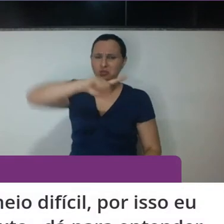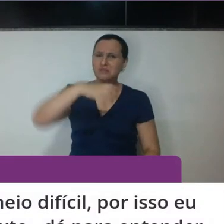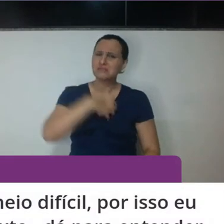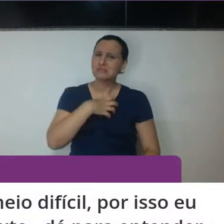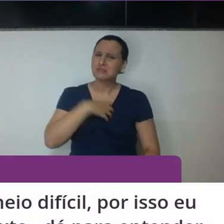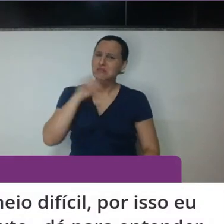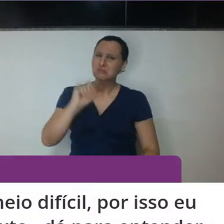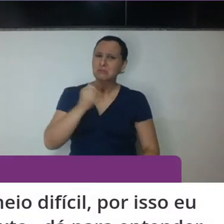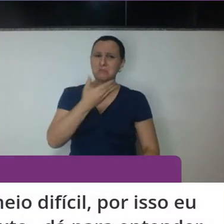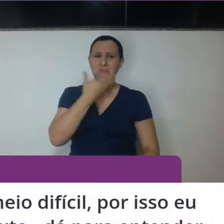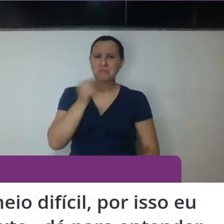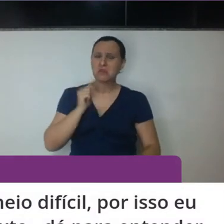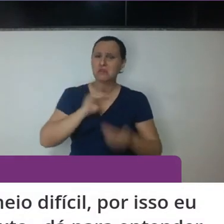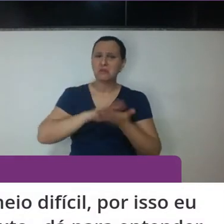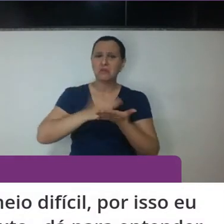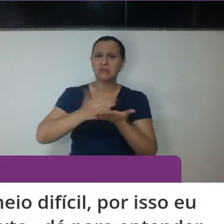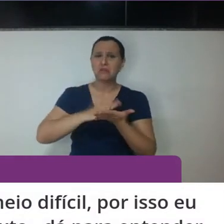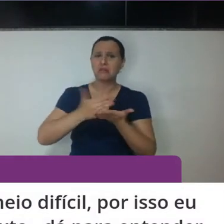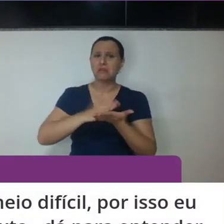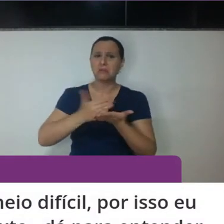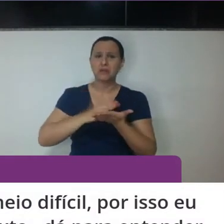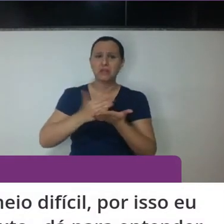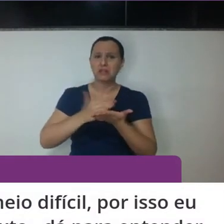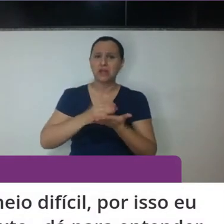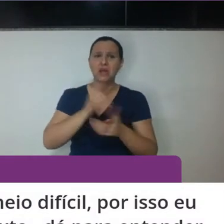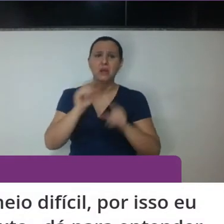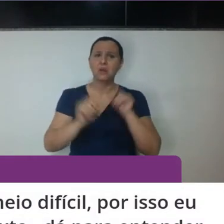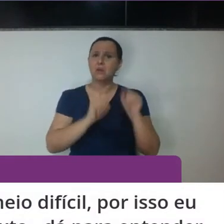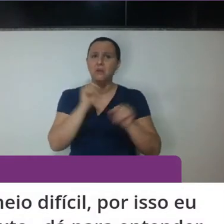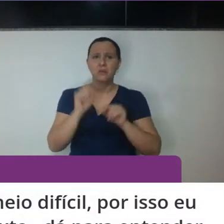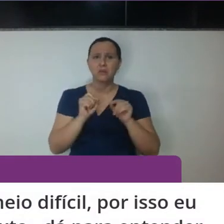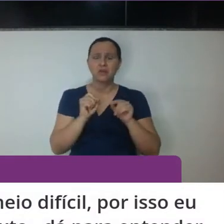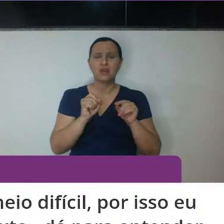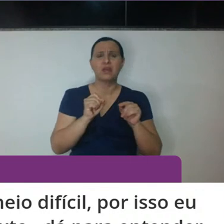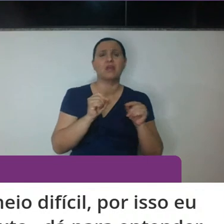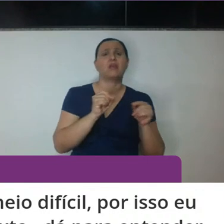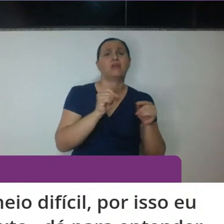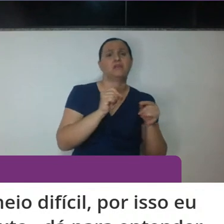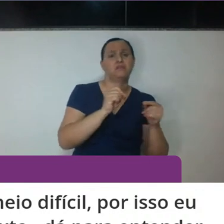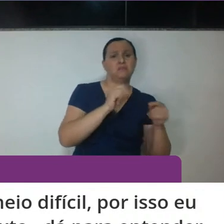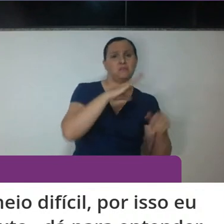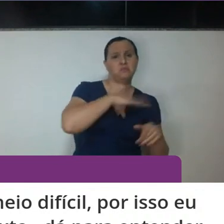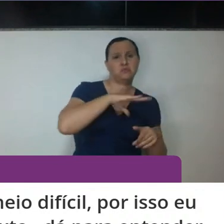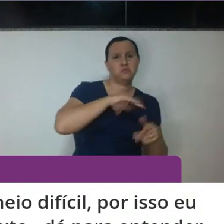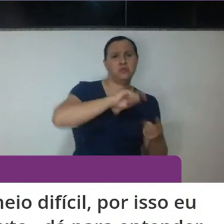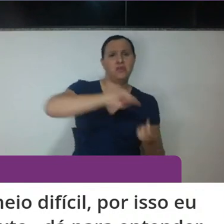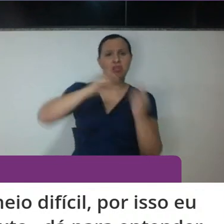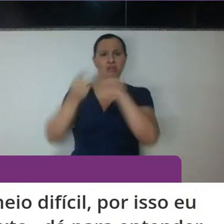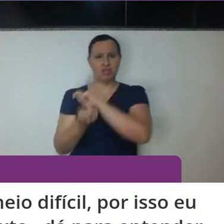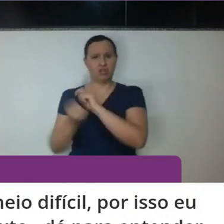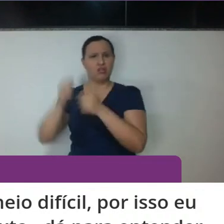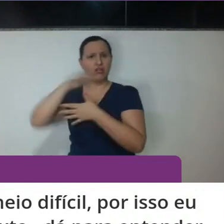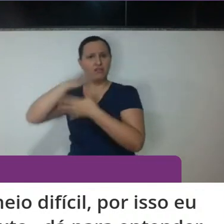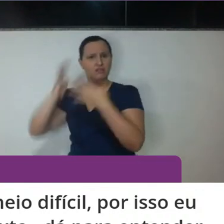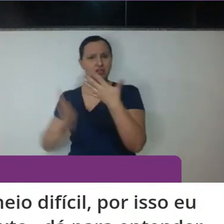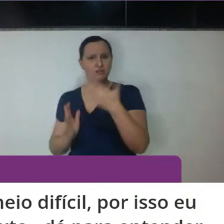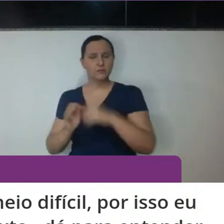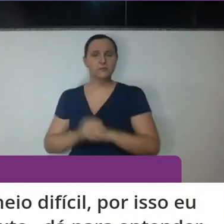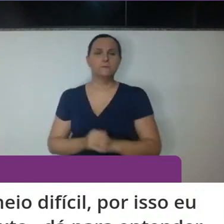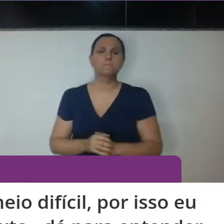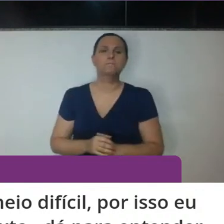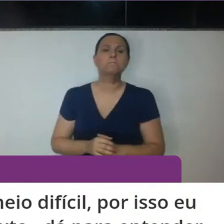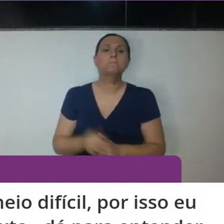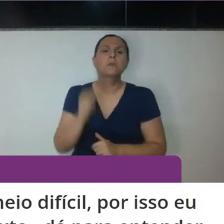né? Janine, traduzir uma palavra de português é meio difícil, por isso eu prefiro que o tradutor use